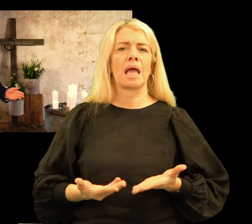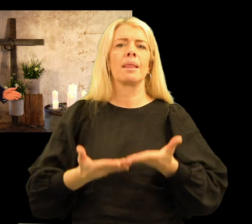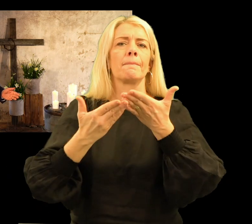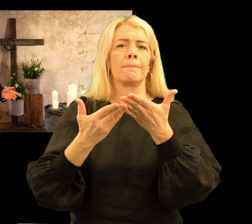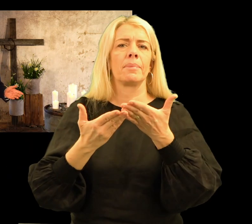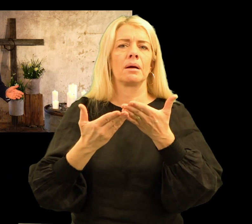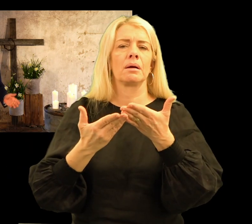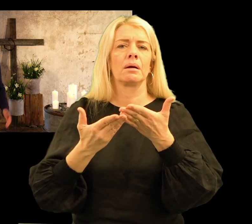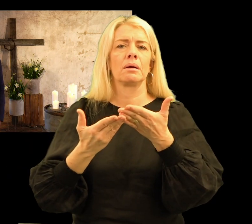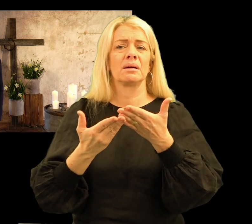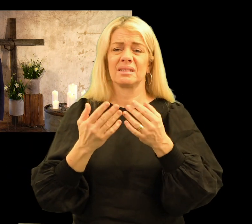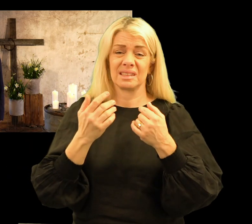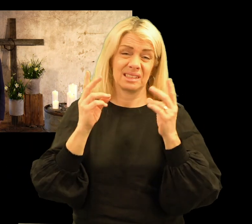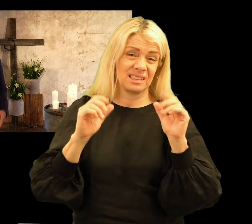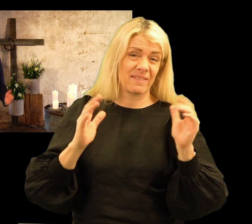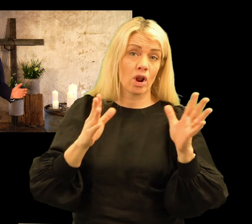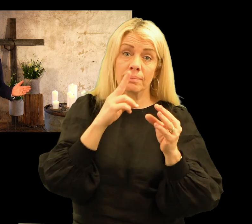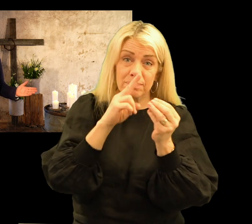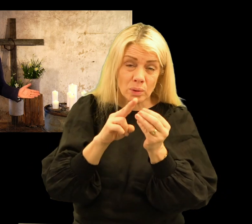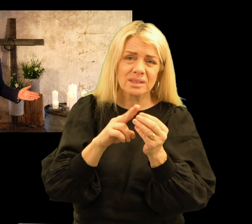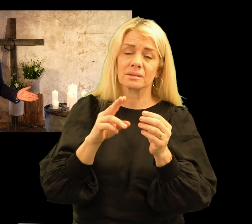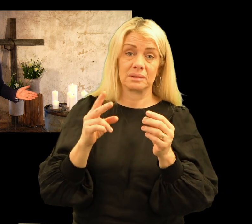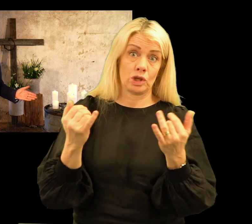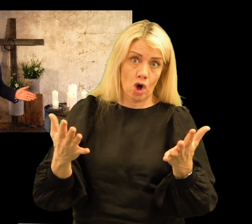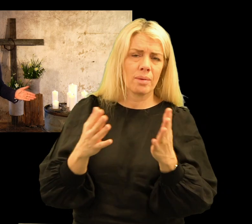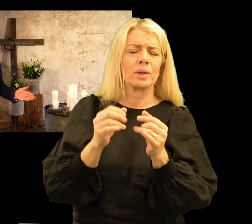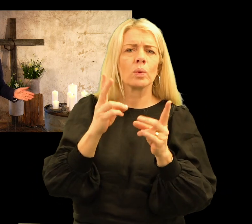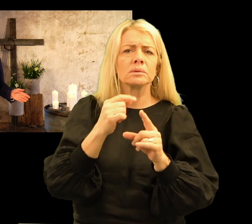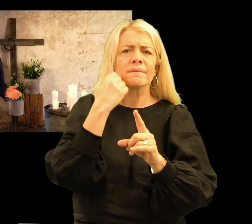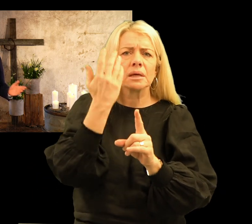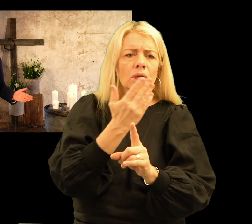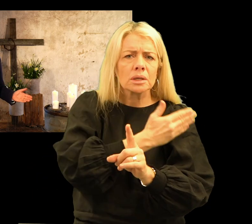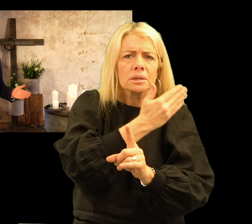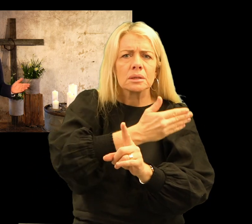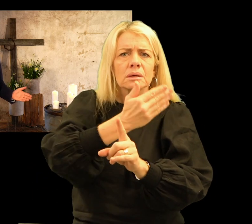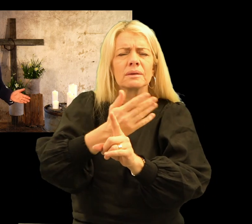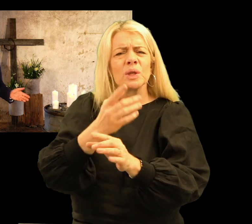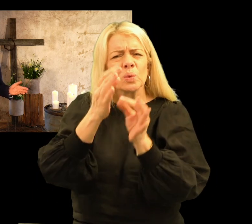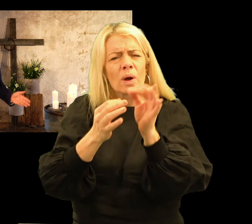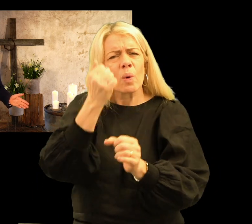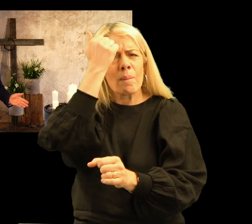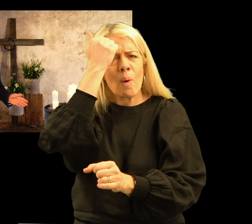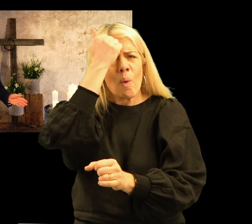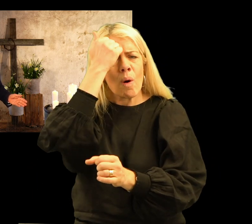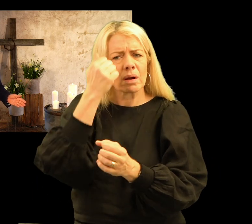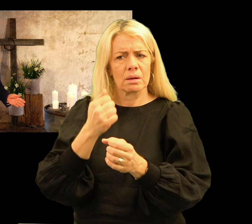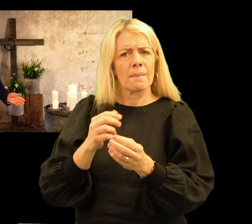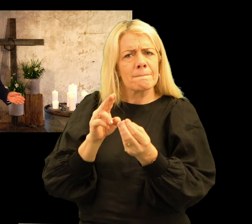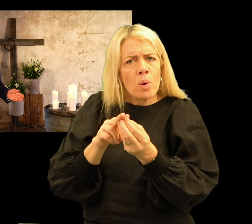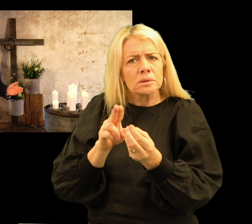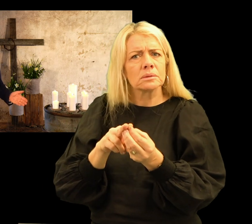Förstås hela året om, vardag som söndag vi möts, men också på det här sättet som vi gör idag. Genom att noggrant minnas och fira